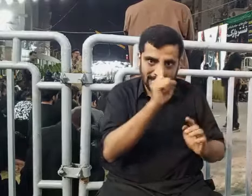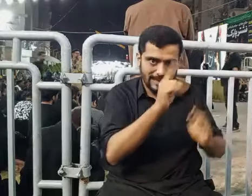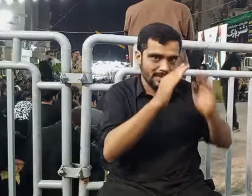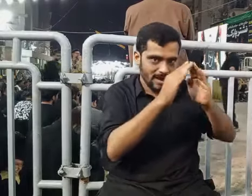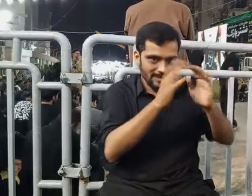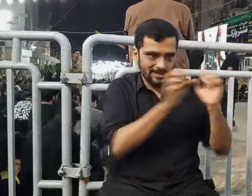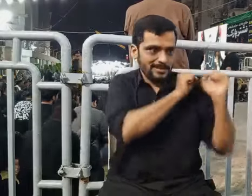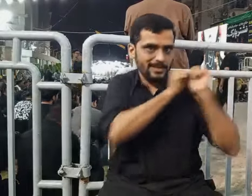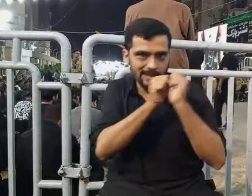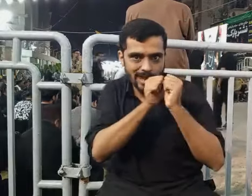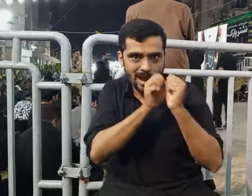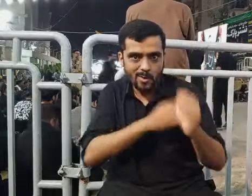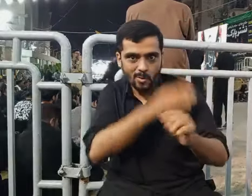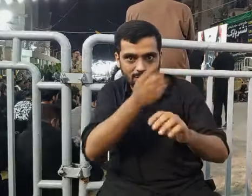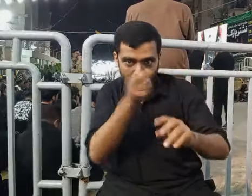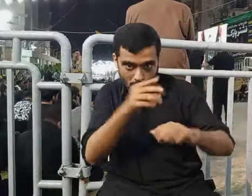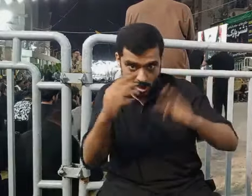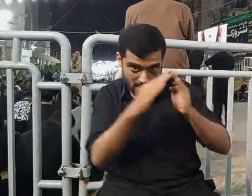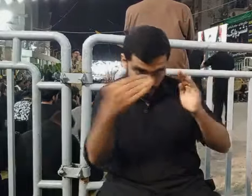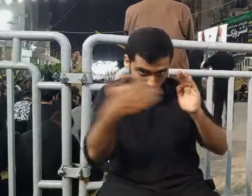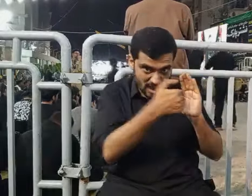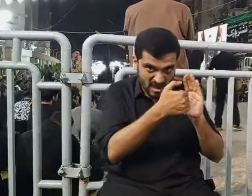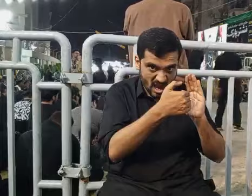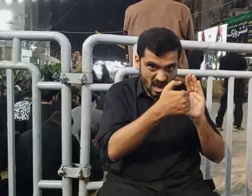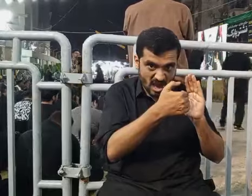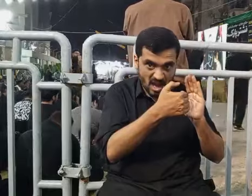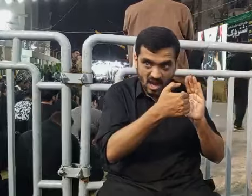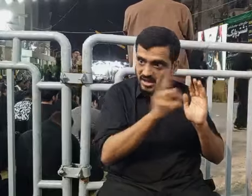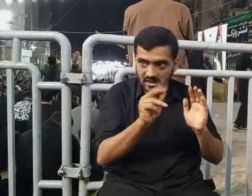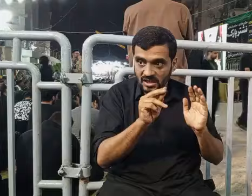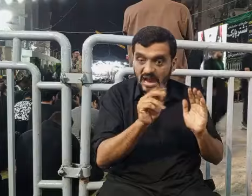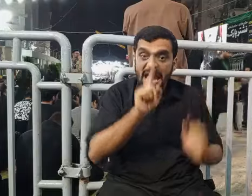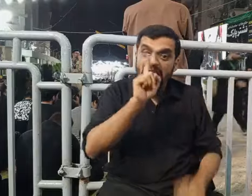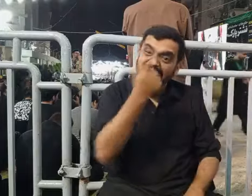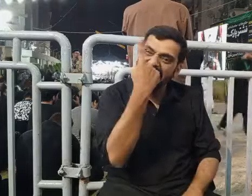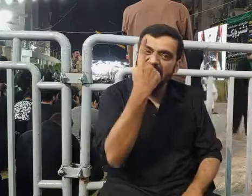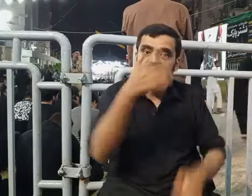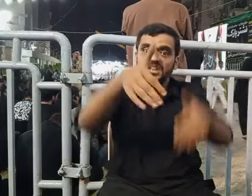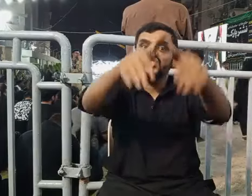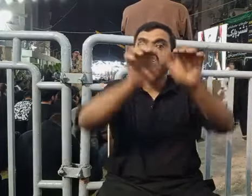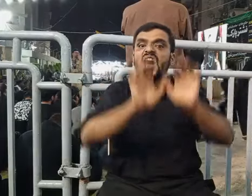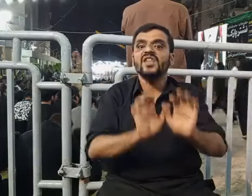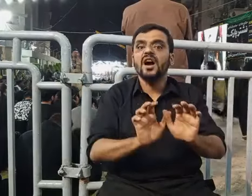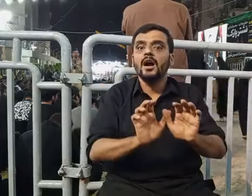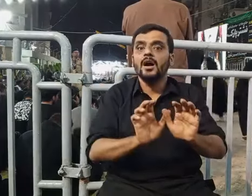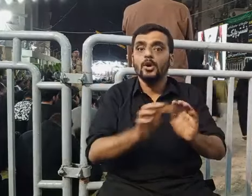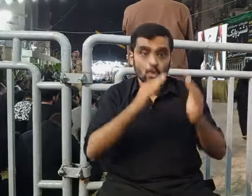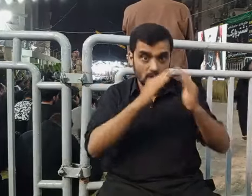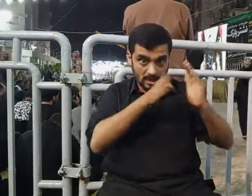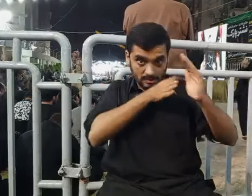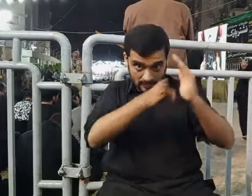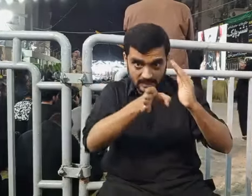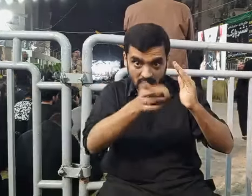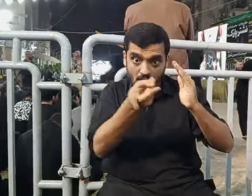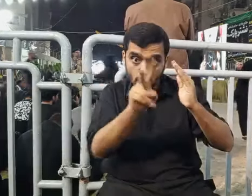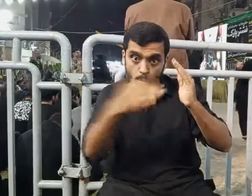یہ مظلوم جنازہ وہ ہے جو گھر سے چلا ہے، گھر واپس پلٹا ہے، جنازہ تیر سے لہو